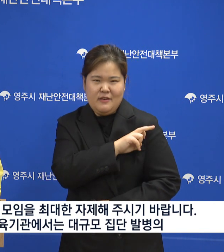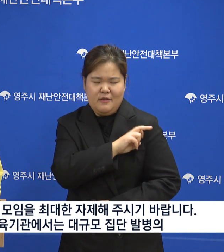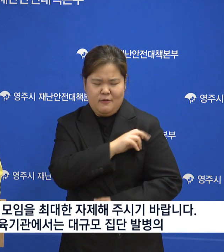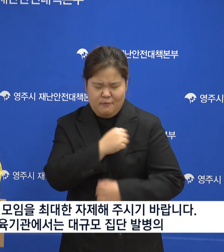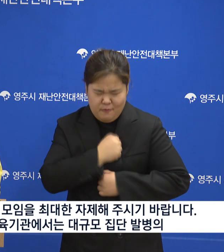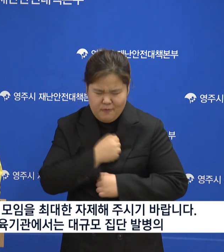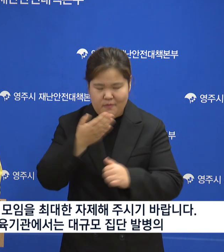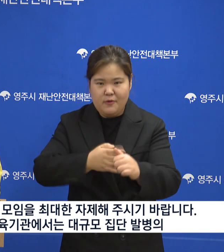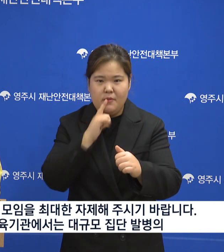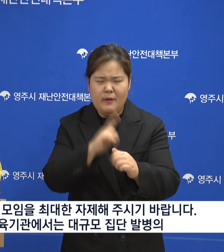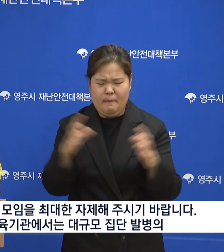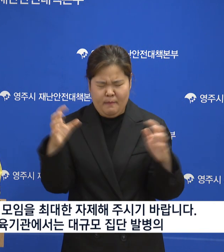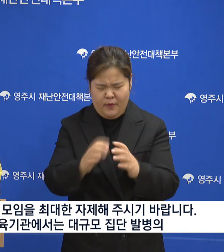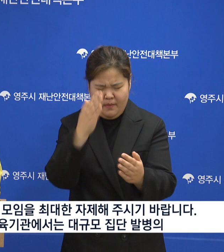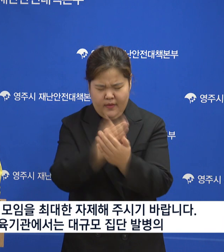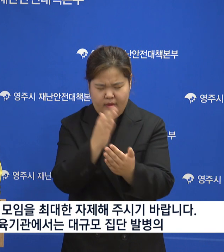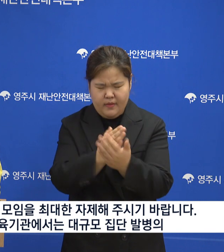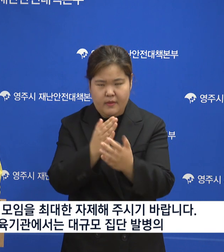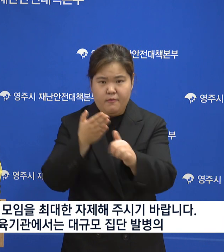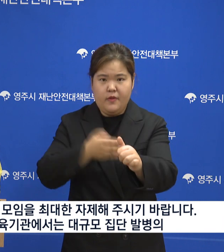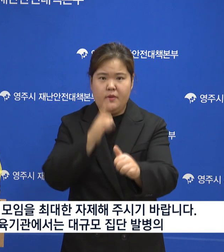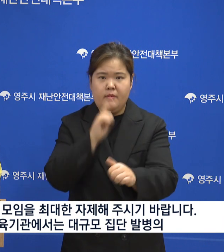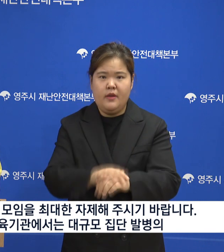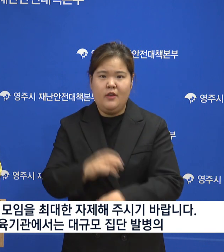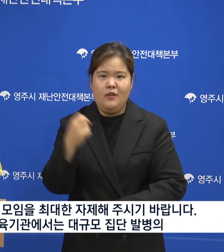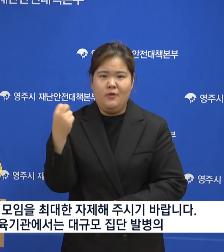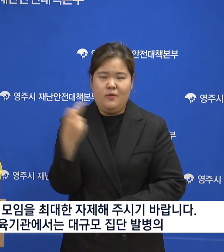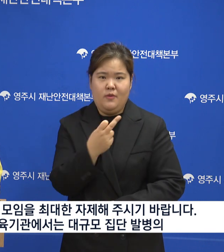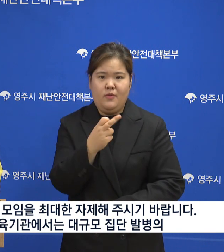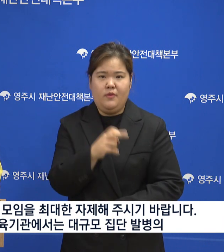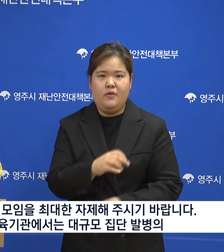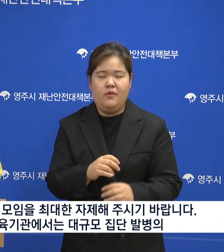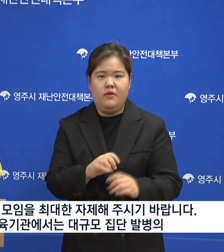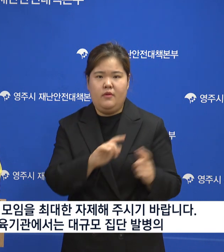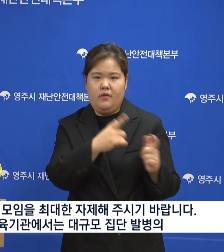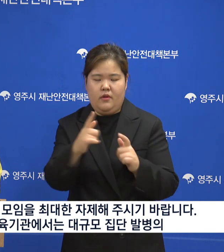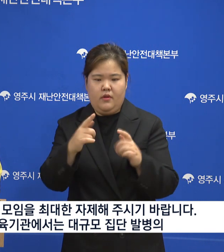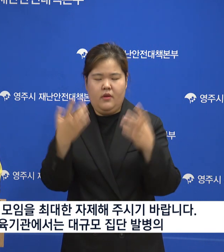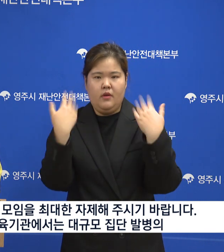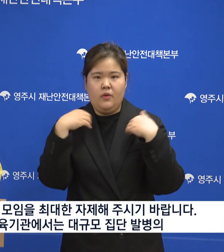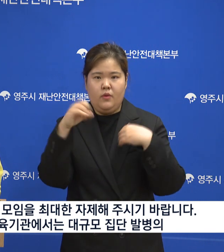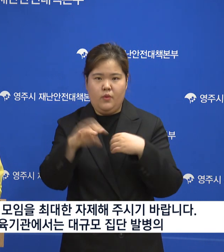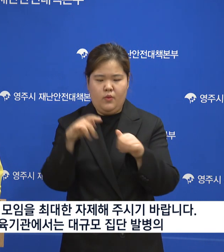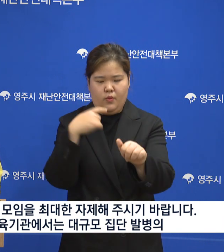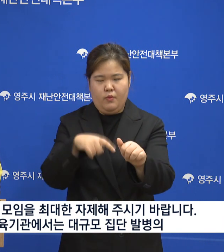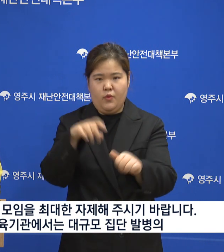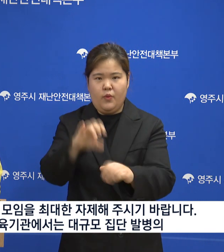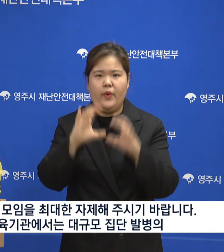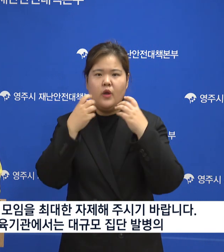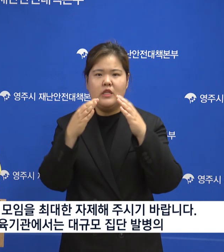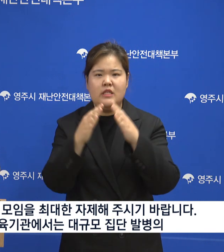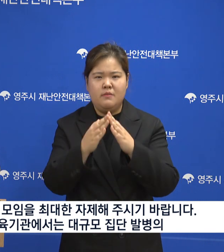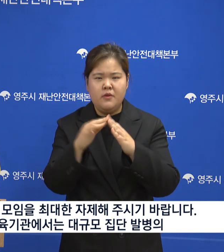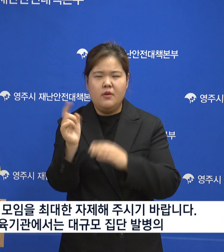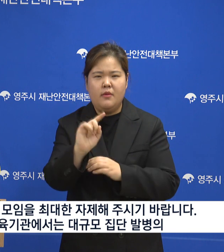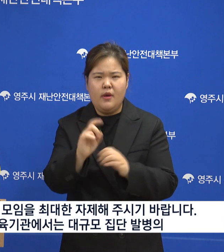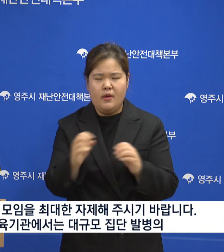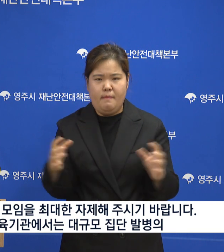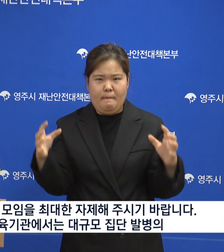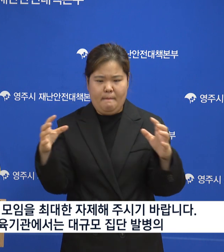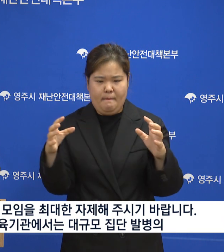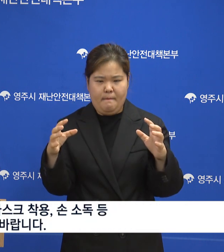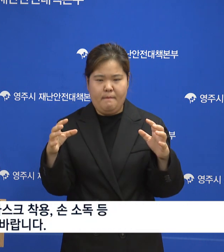주시기 바랍니다 둘째 각 학교 어린이집 학원 등 교육 기관에서는 대규모